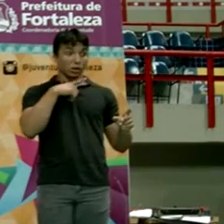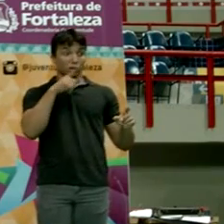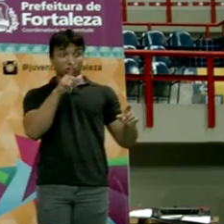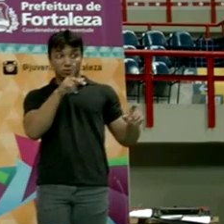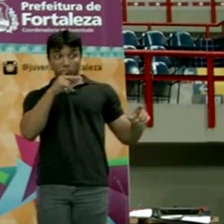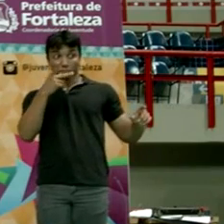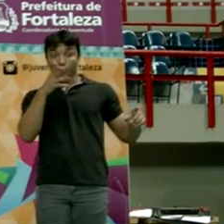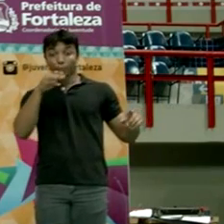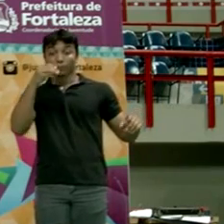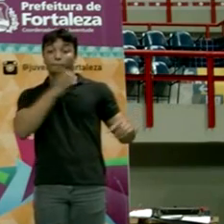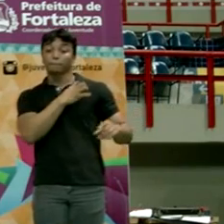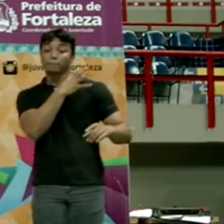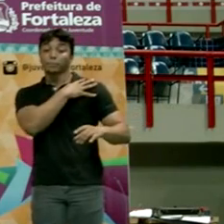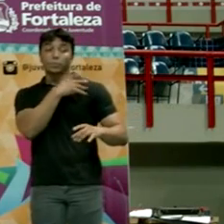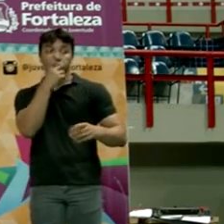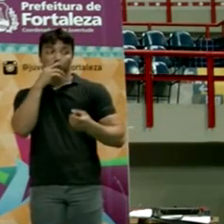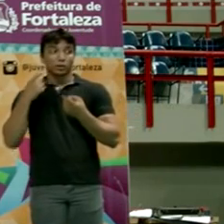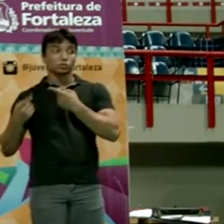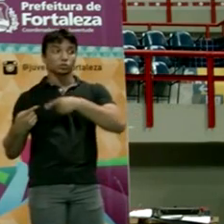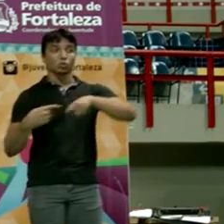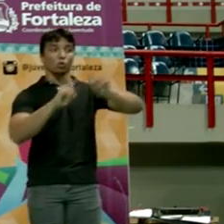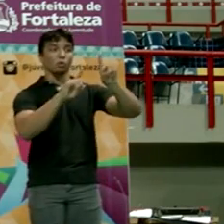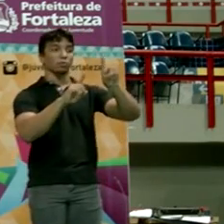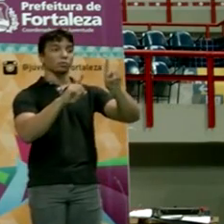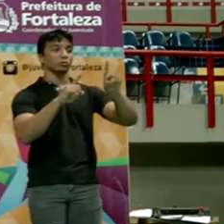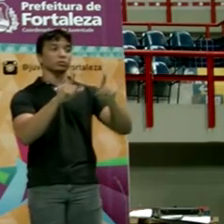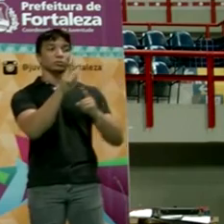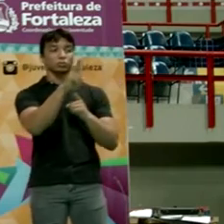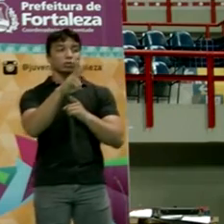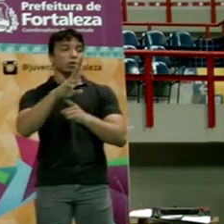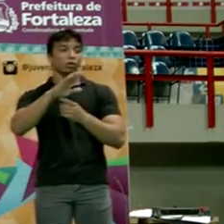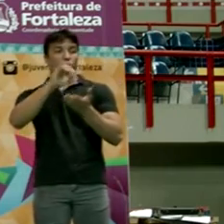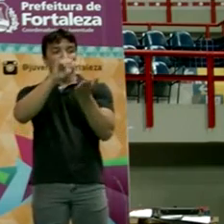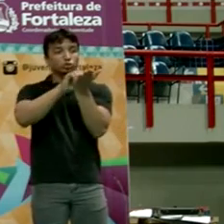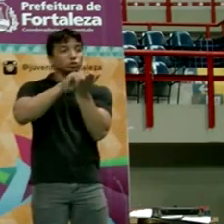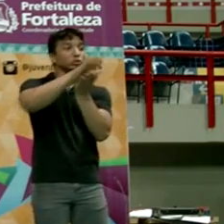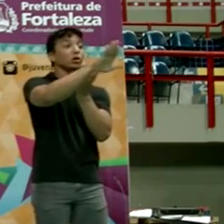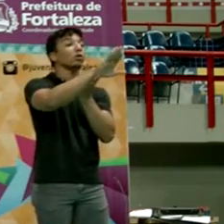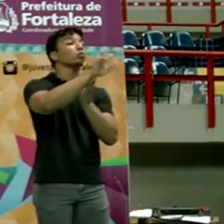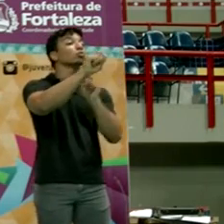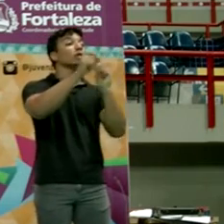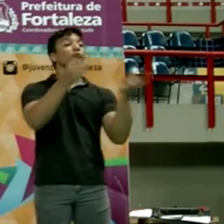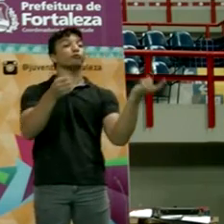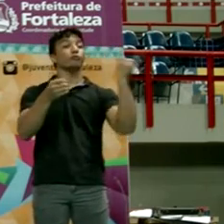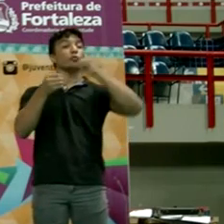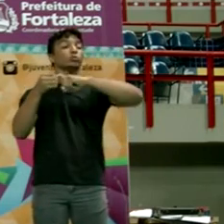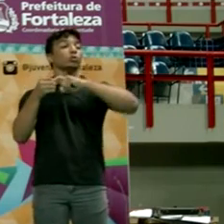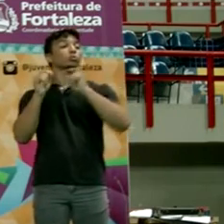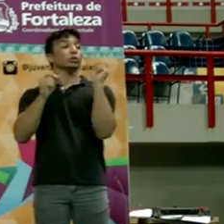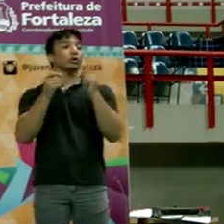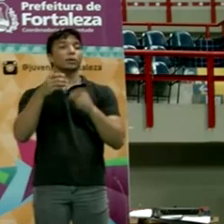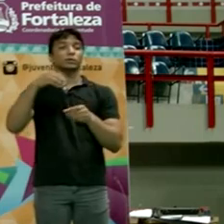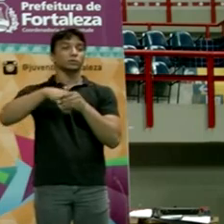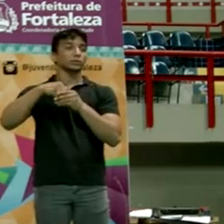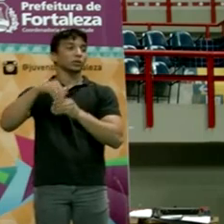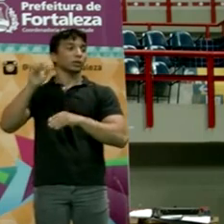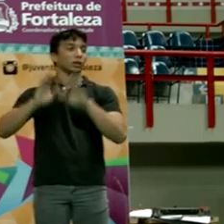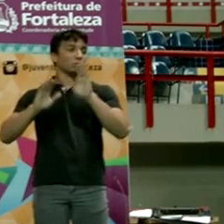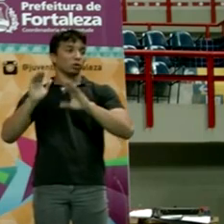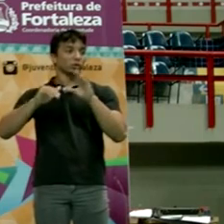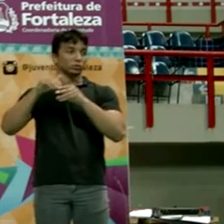apoiado Getúlio deram um golpe para derrubar o Getúlio, para que o Brasil voltasse a ser uma